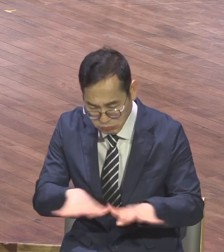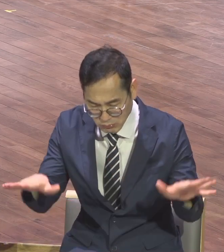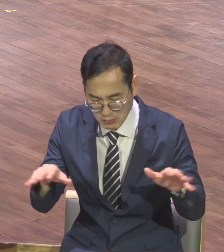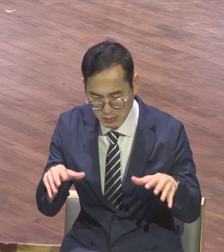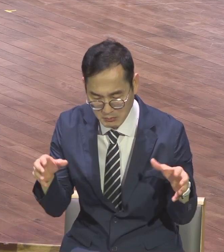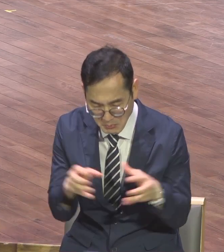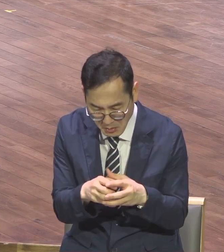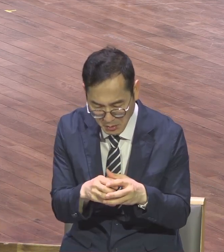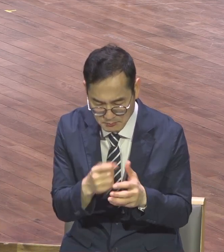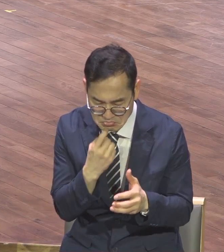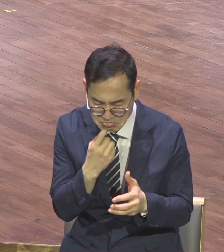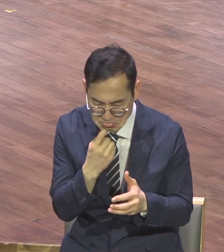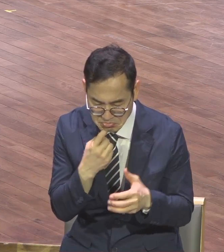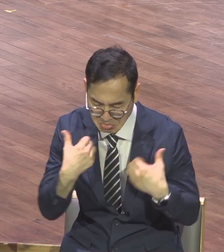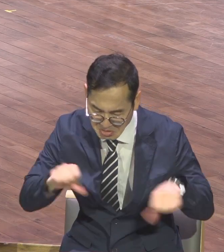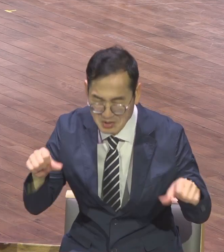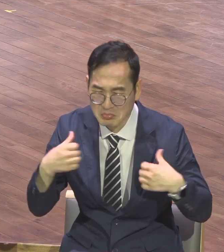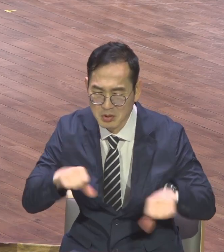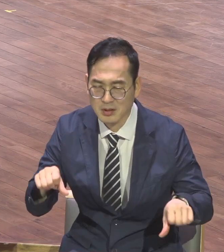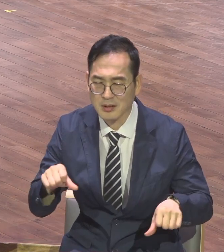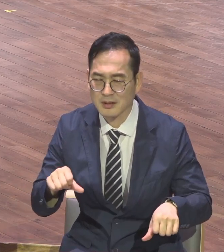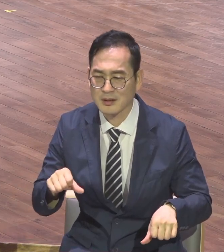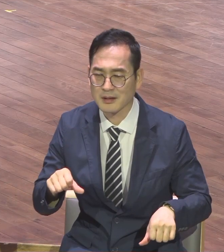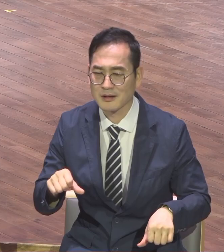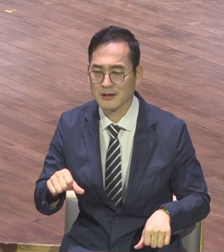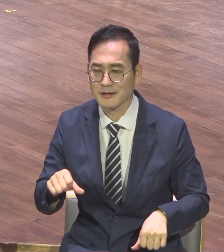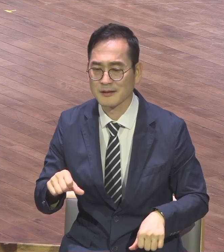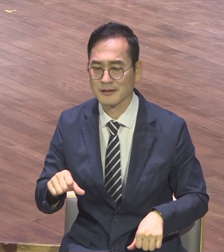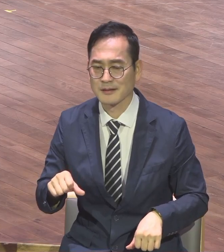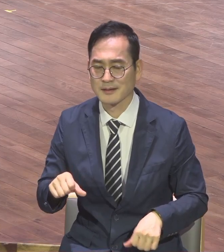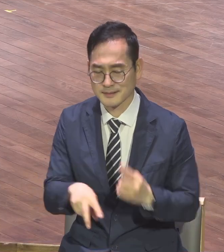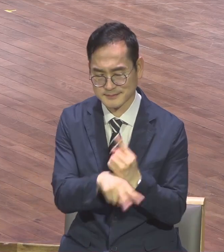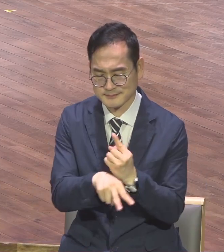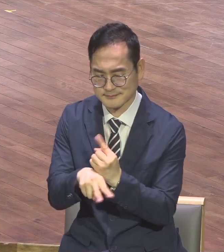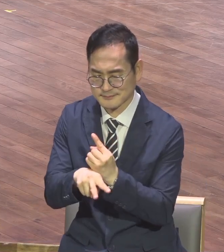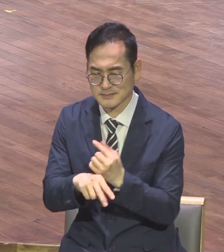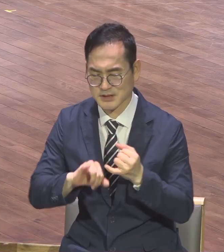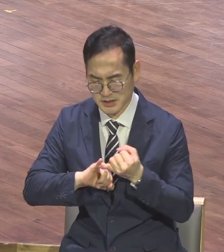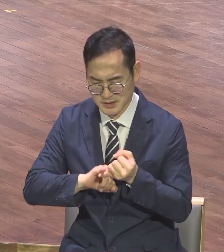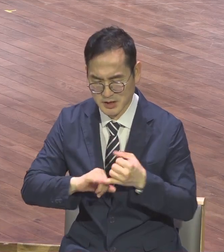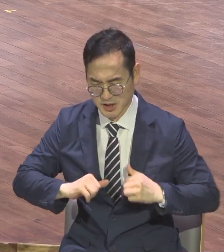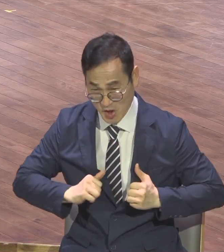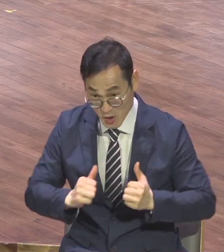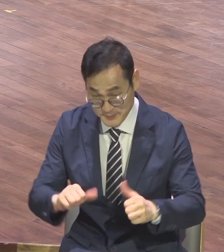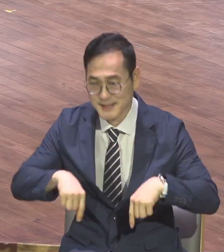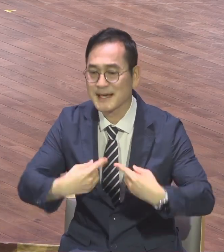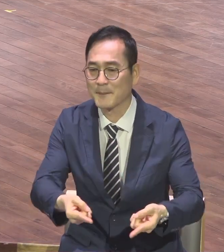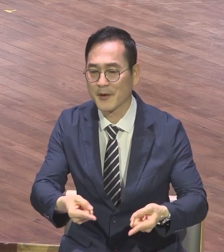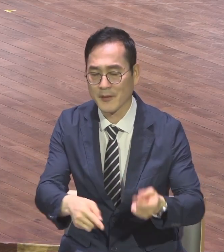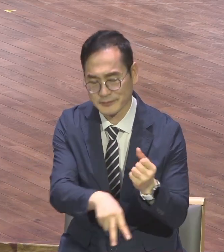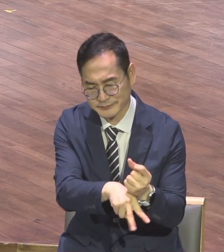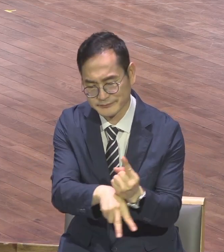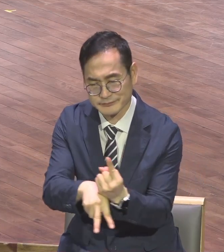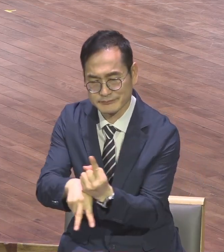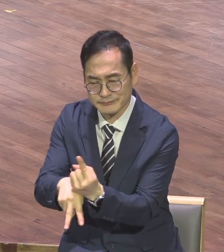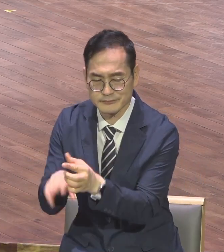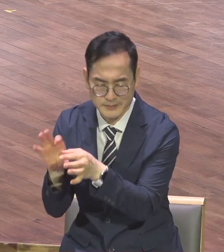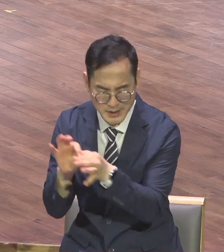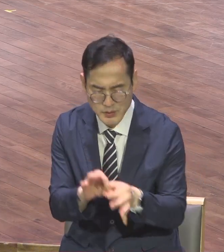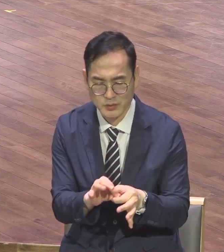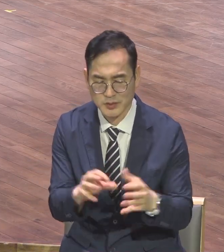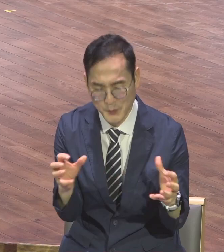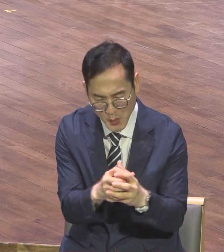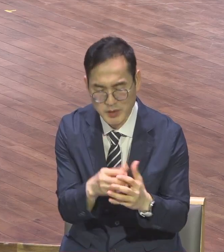오늘도 고집 피우지 마시고 3.1조 참여하시기 바랍니다. 이 3문도 하나님 시간표니까.